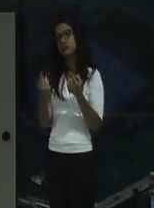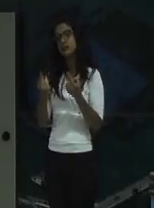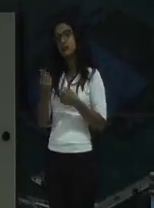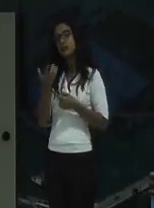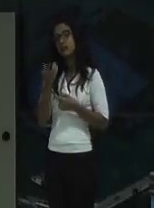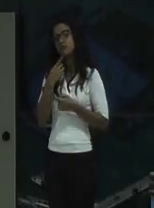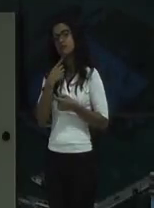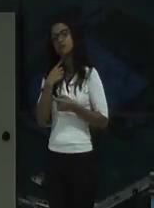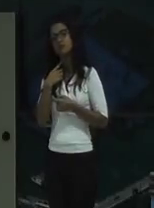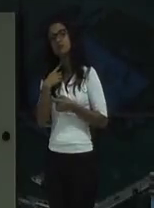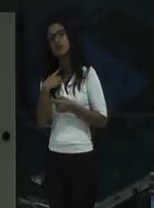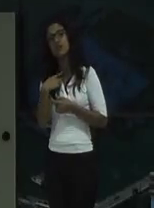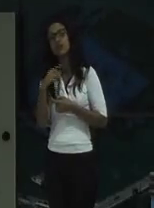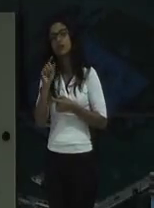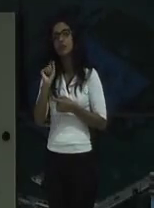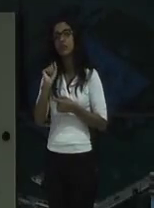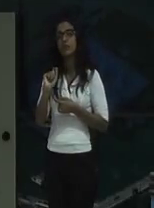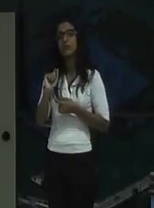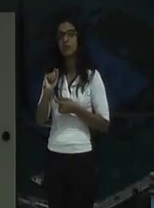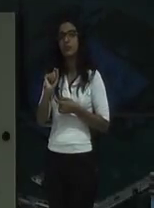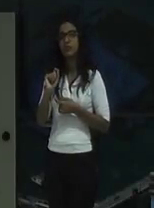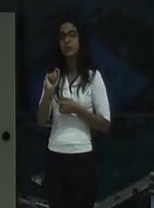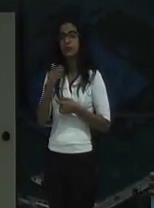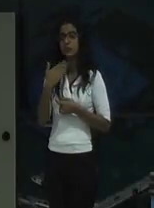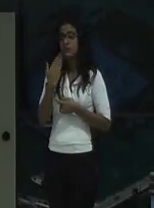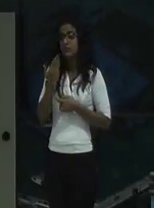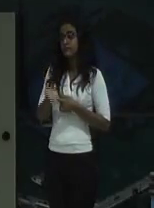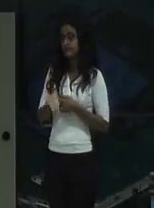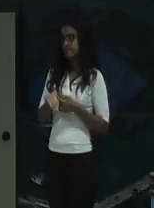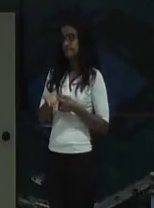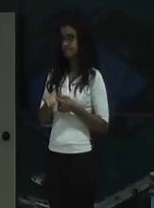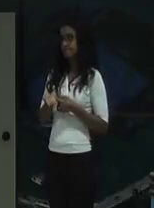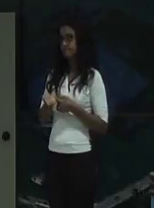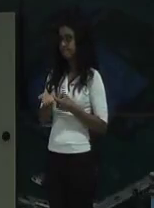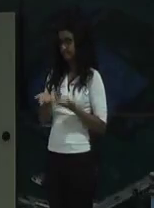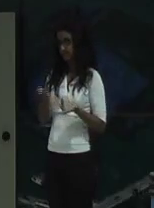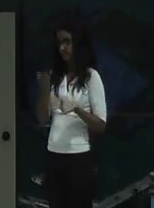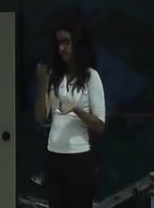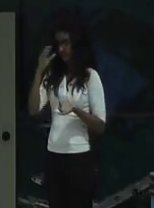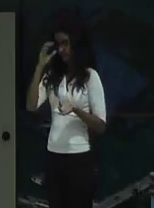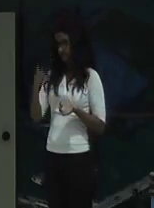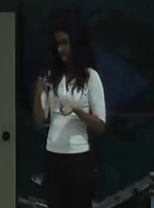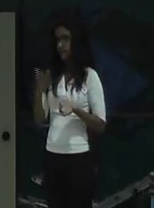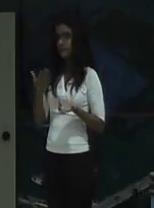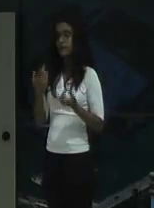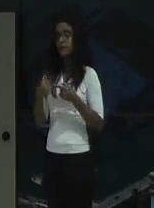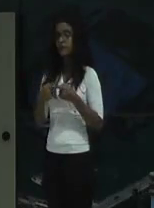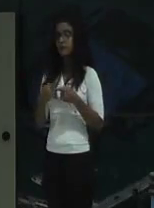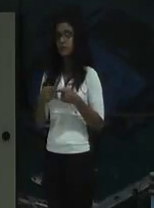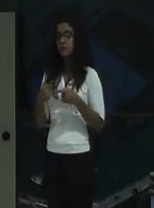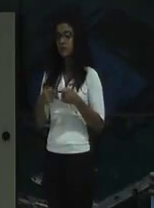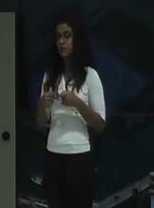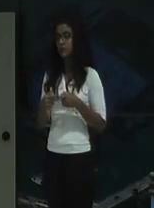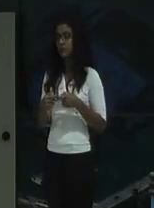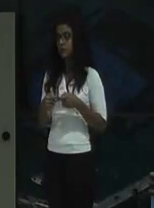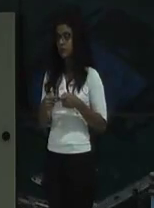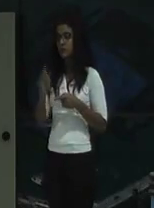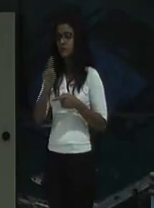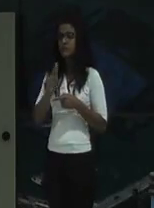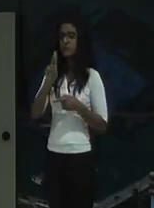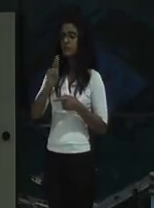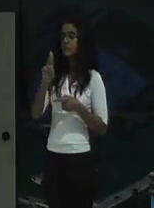saber onde está sendo aplicado essa economia, vereador Paulo Carqueja, porque você falar que economizou, a gente quer saber onde é que